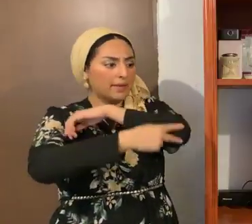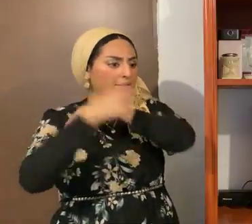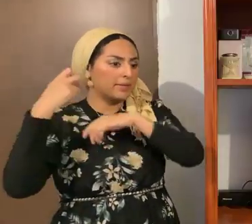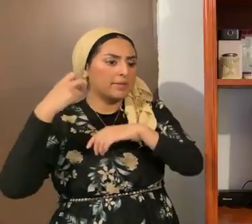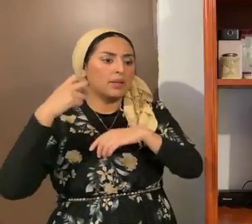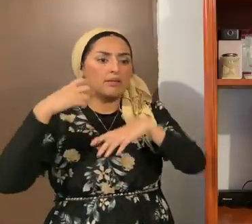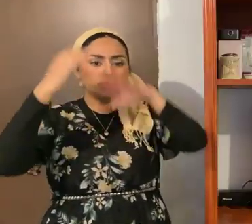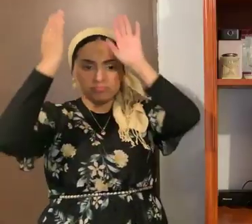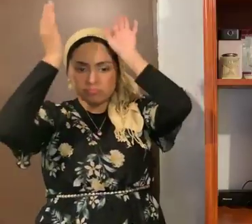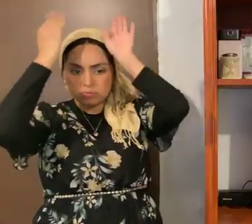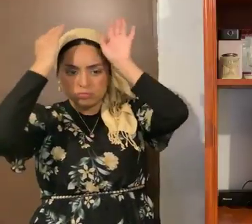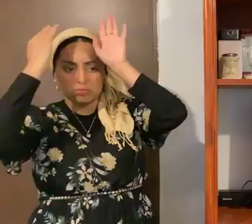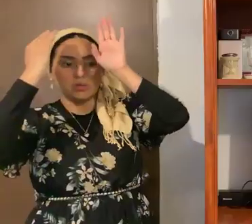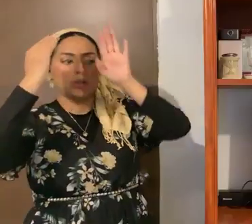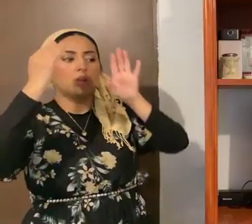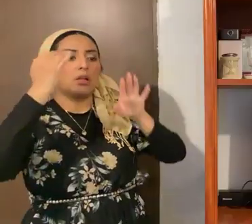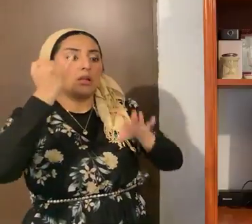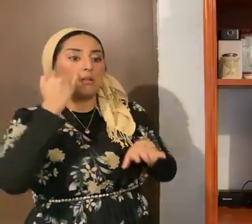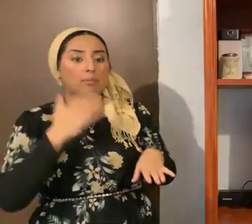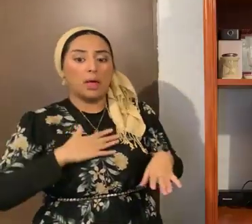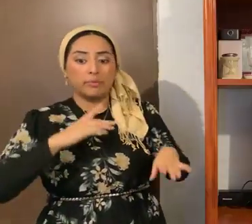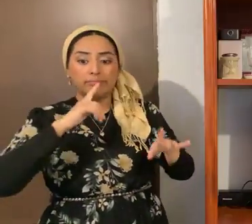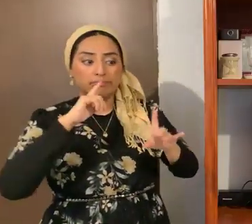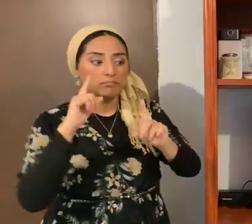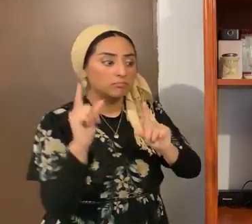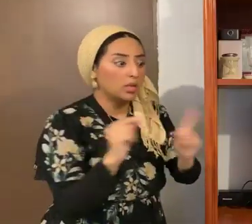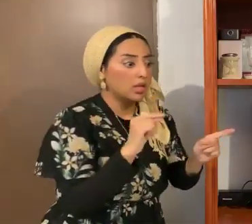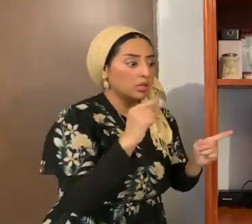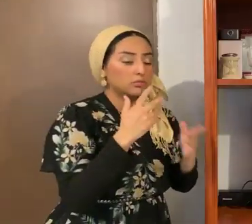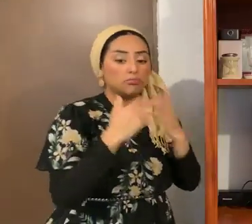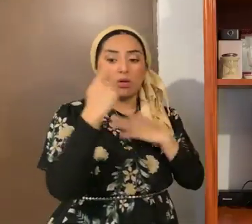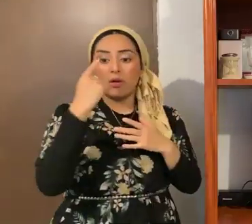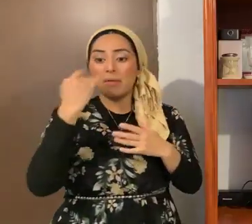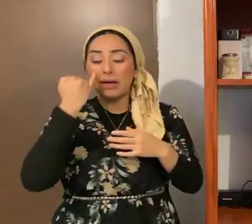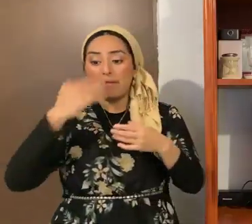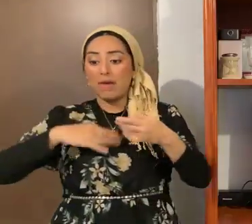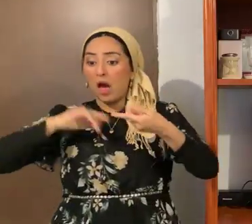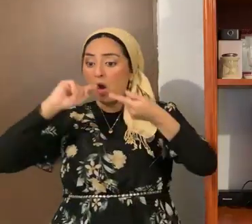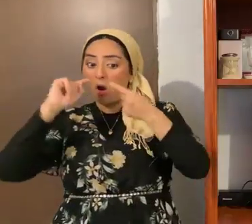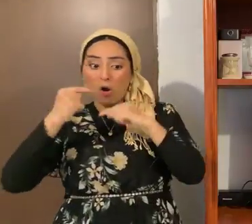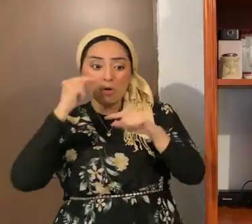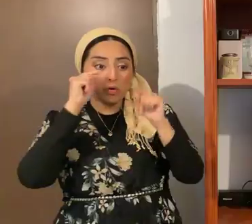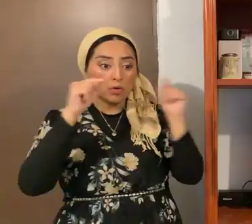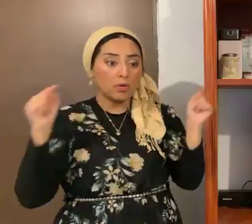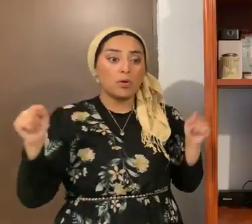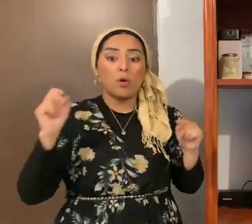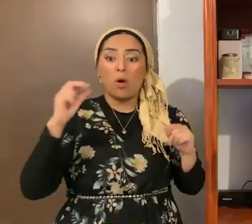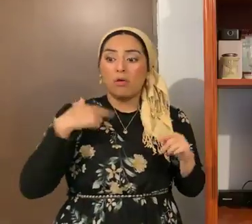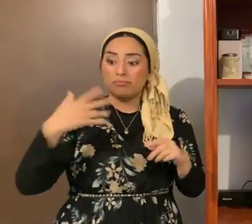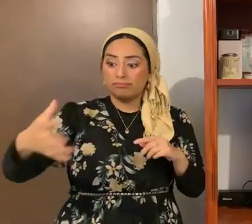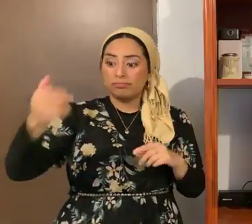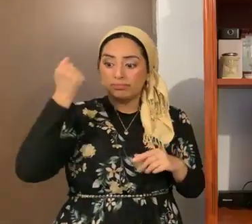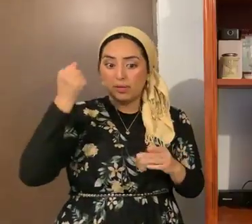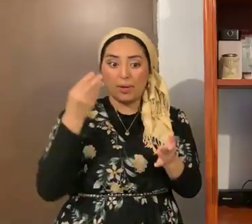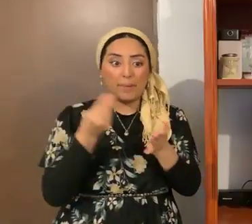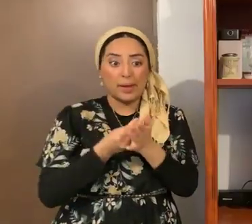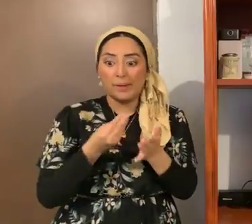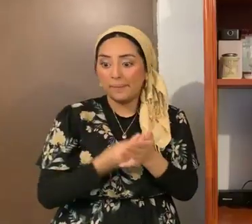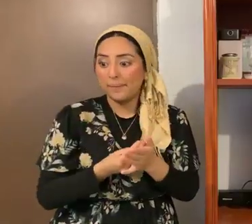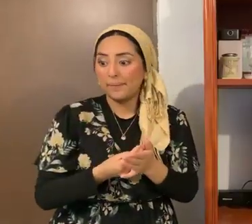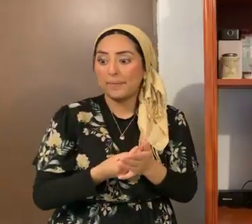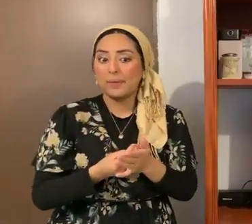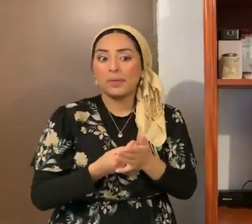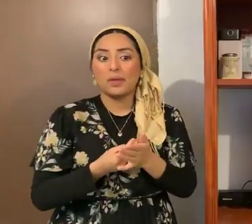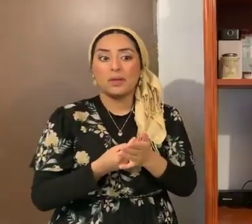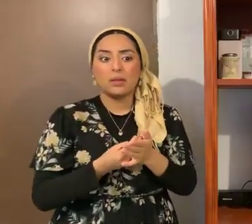si he tomado el asno de alguno, si he calumniado a alguien, si he agraviado a alguno, o si de alguien he tomado cohecho para cegar mis ojos con él,